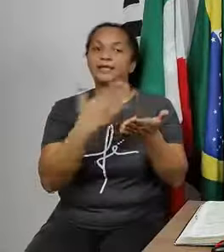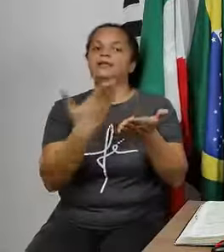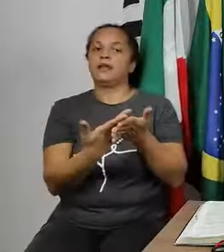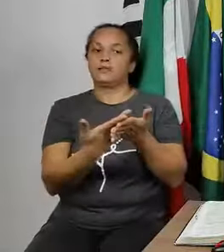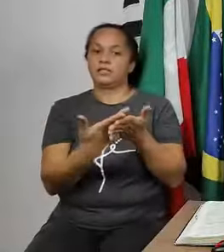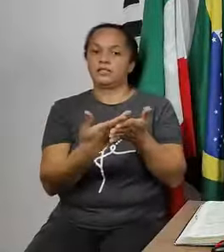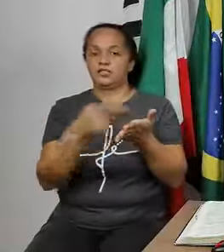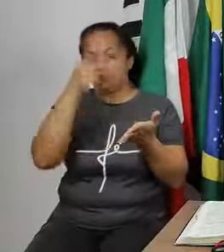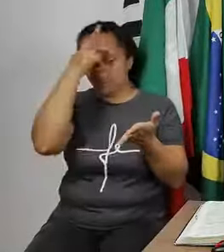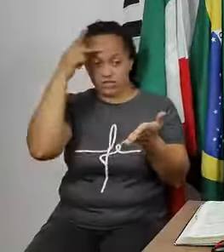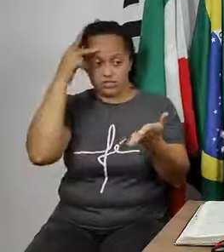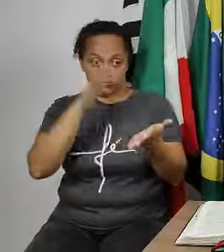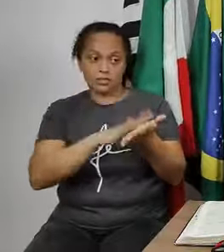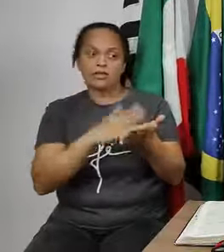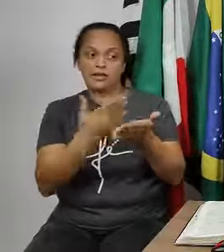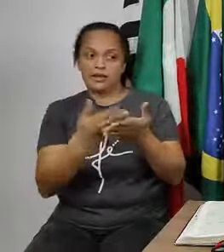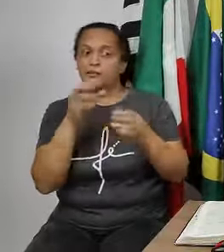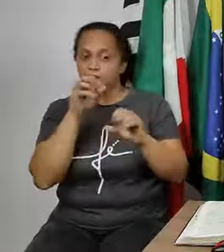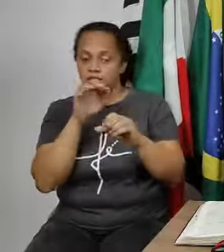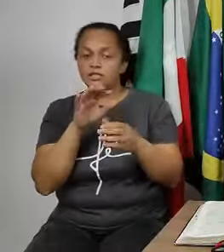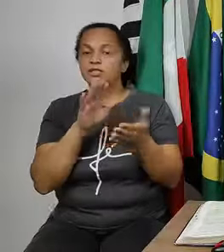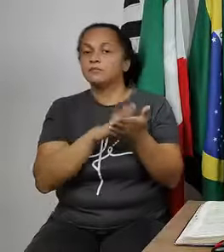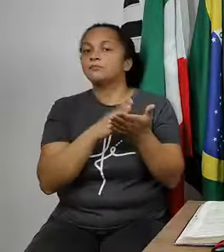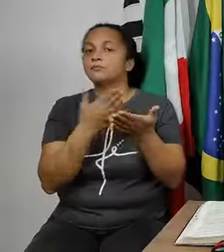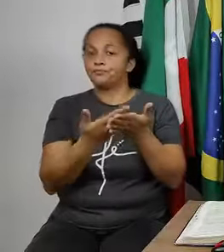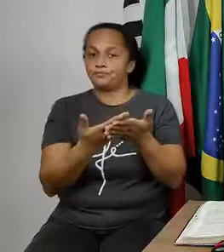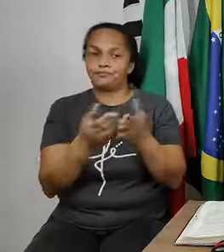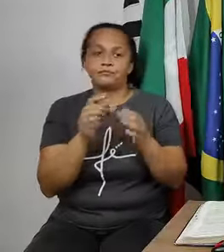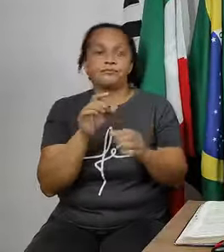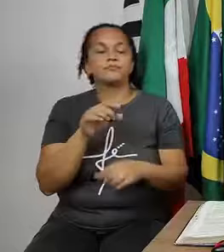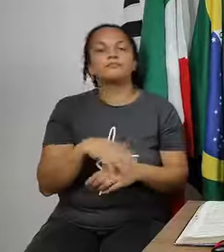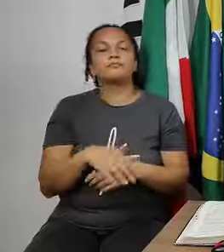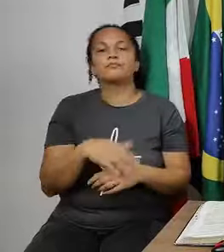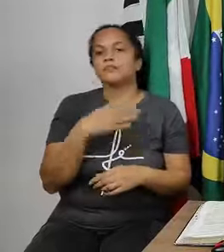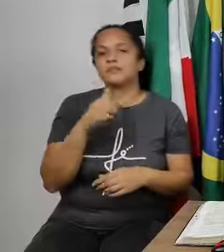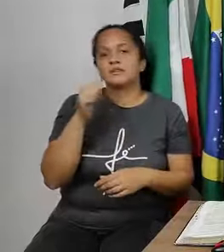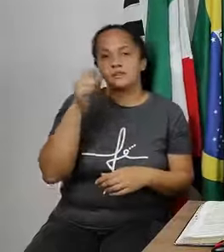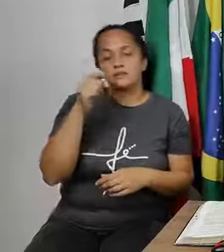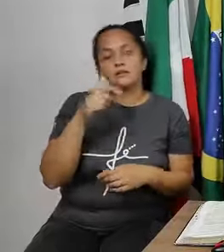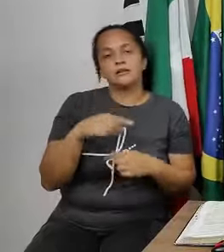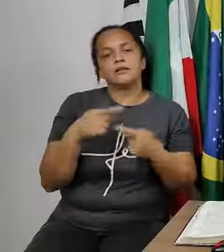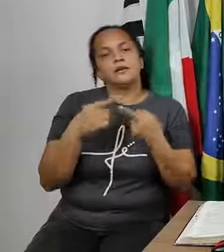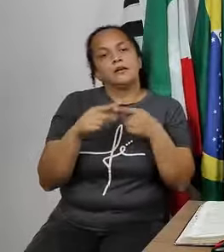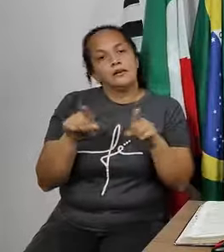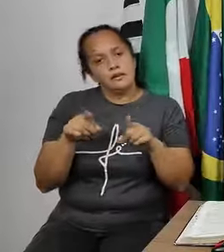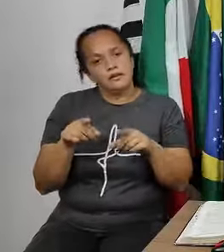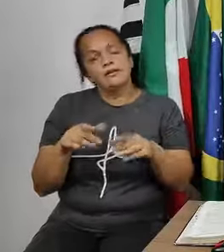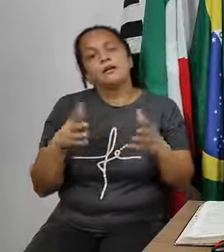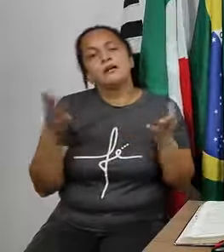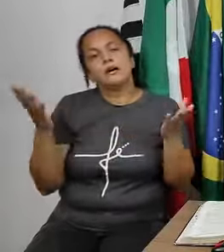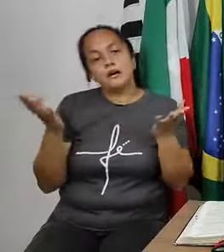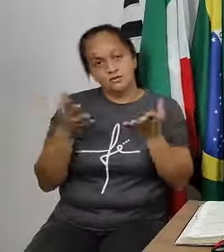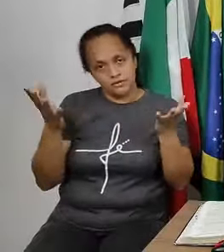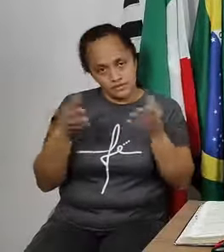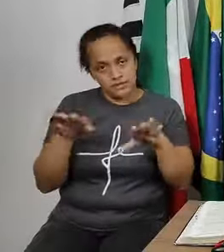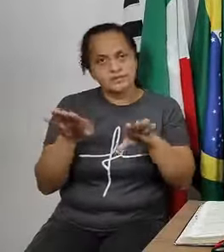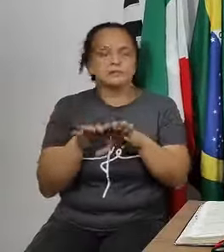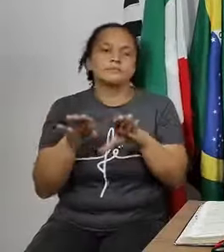em português. Senão você vai ficar perdido. A mesma coisa acontece entre nós e o Espírito